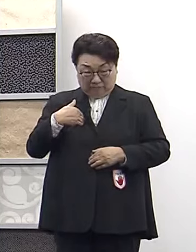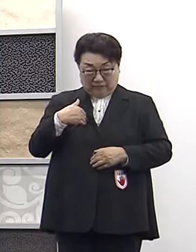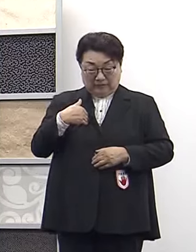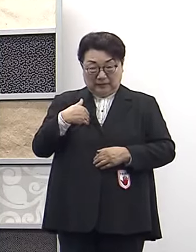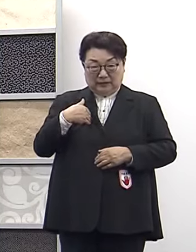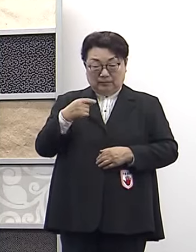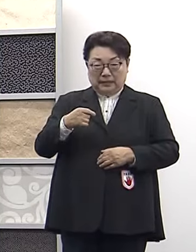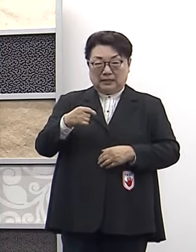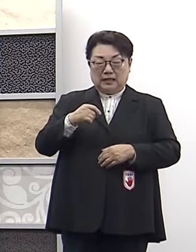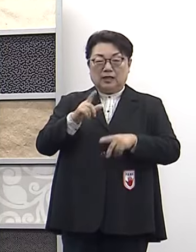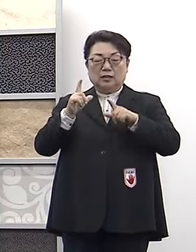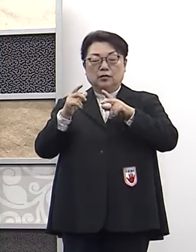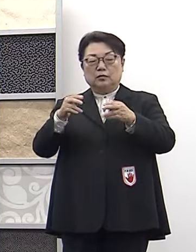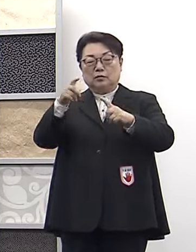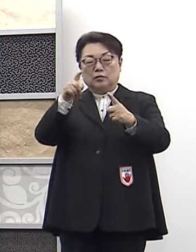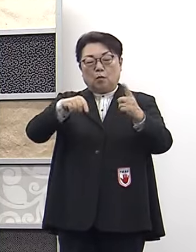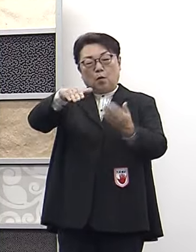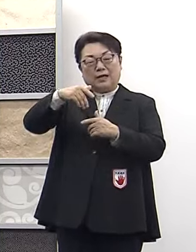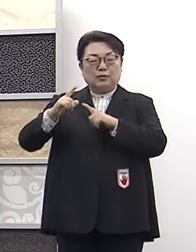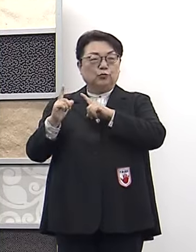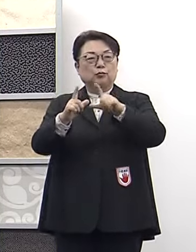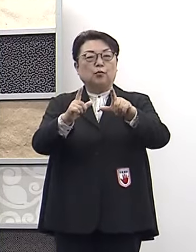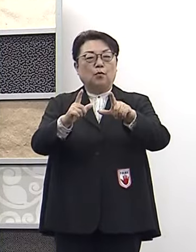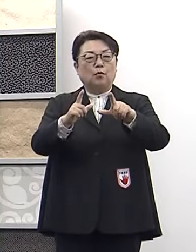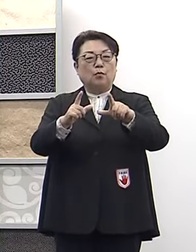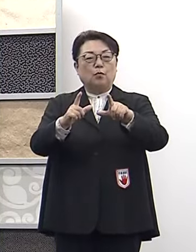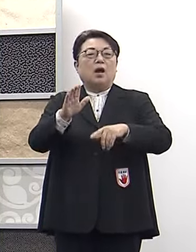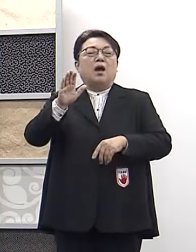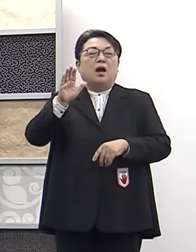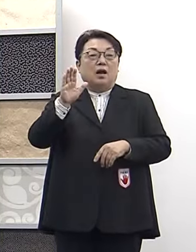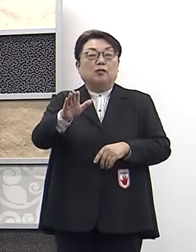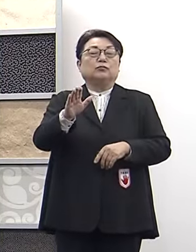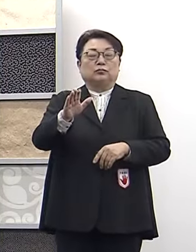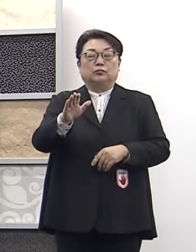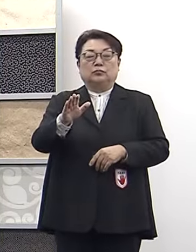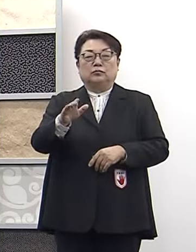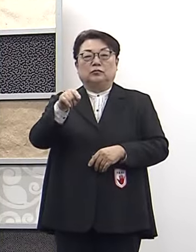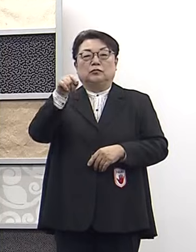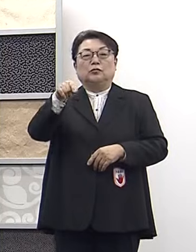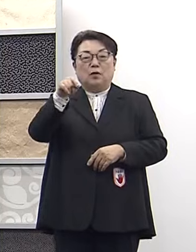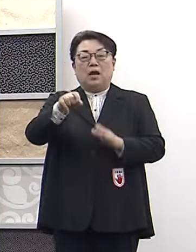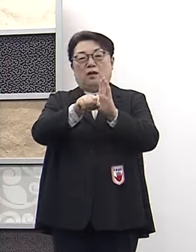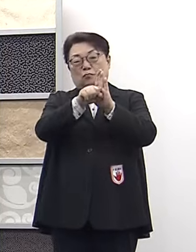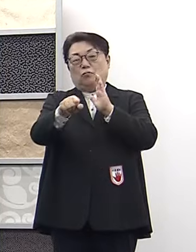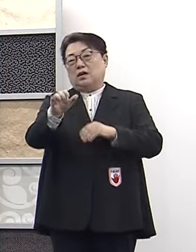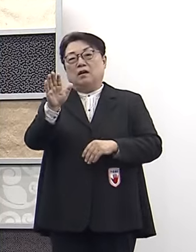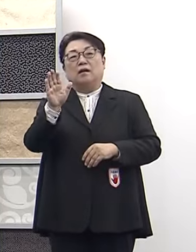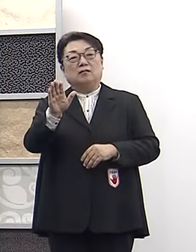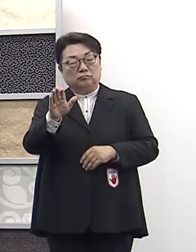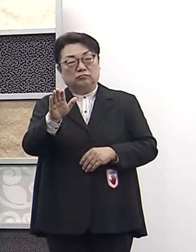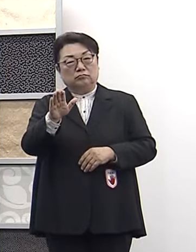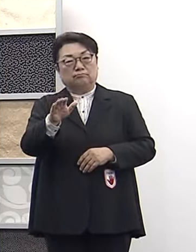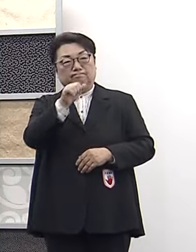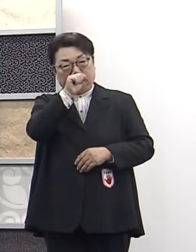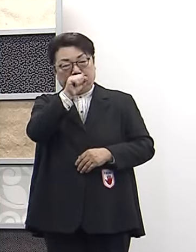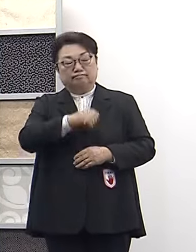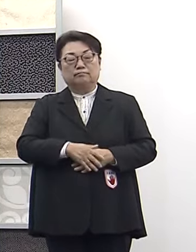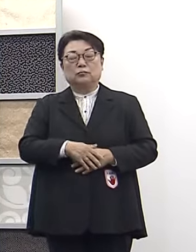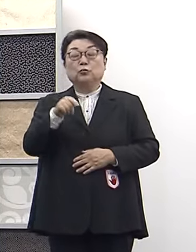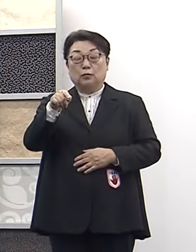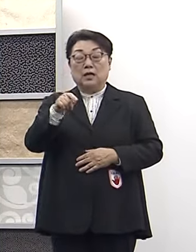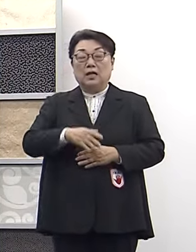ね、重要な役割を果たしてますし、これがあるということ自体だけで、こう牽制効果というのがね、ありえますので、これ